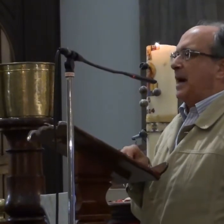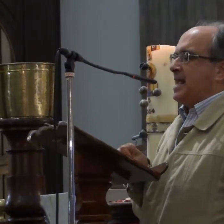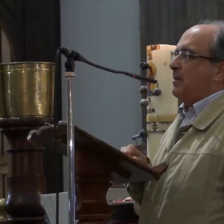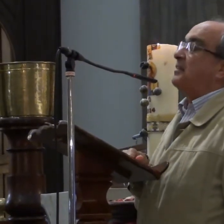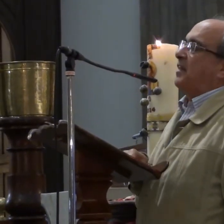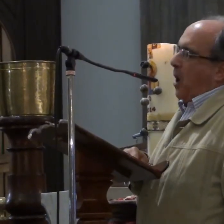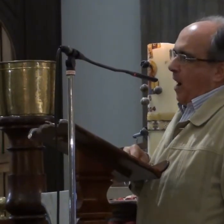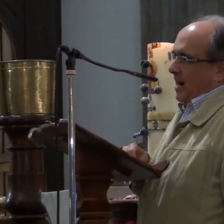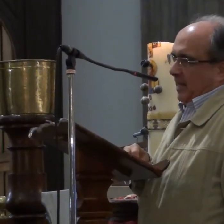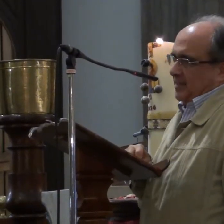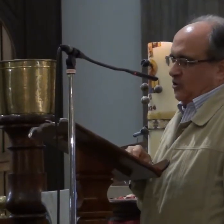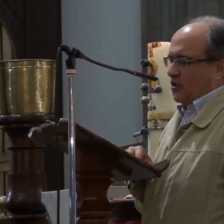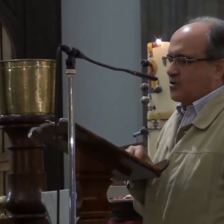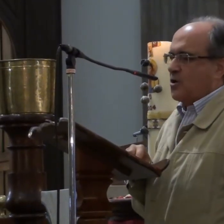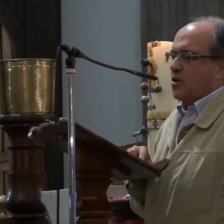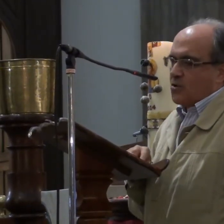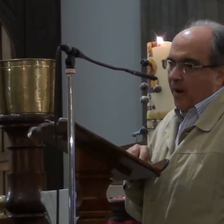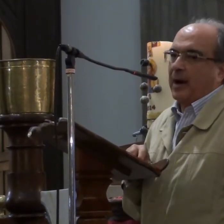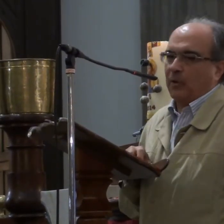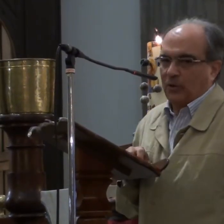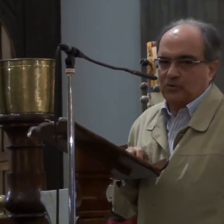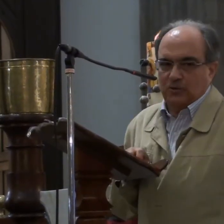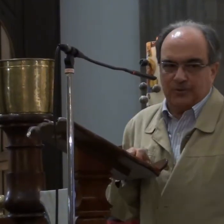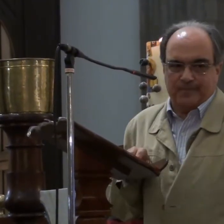María madre de la mujerización